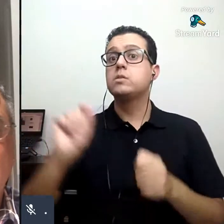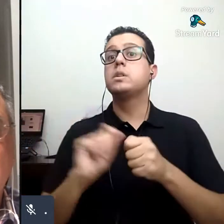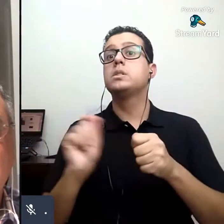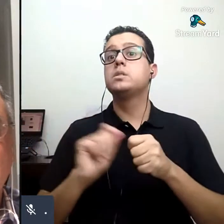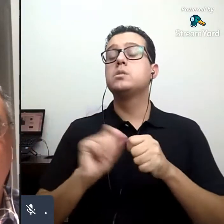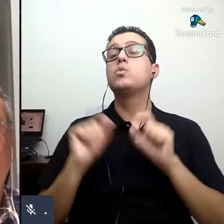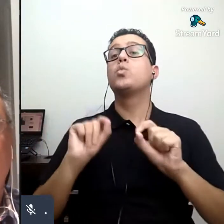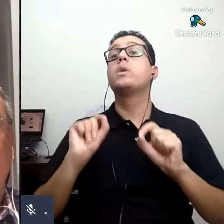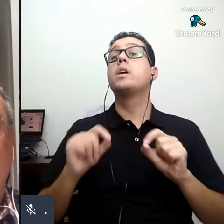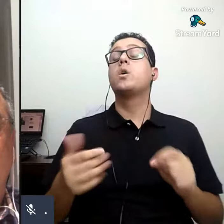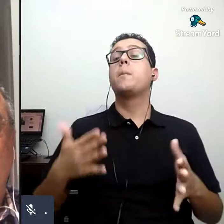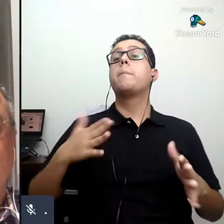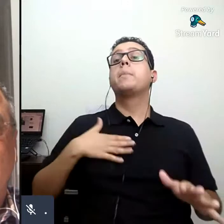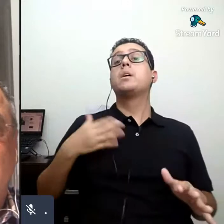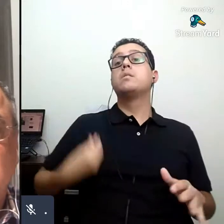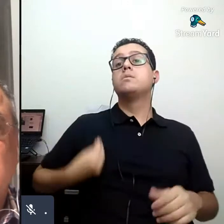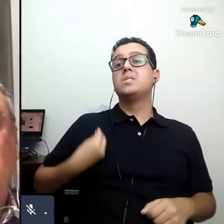comigo